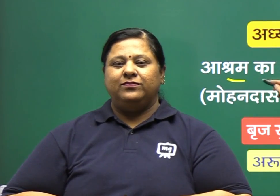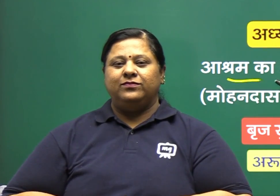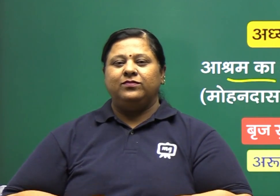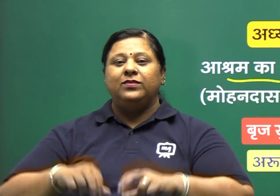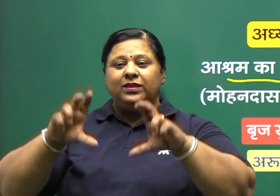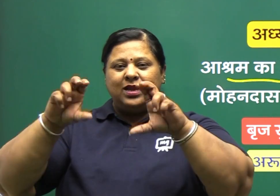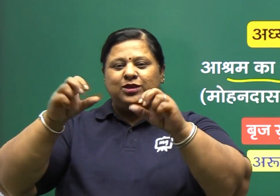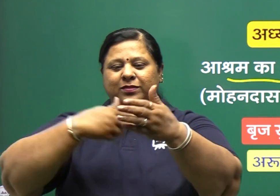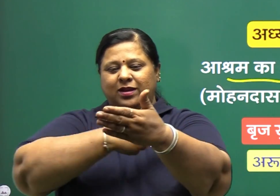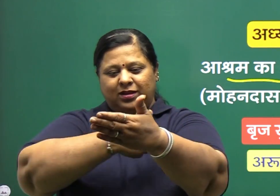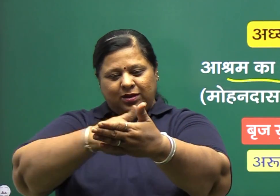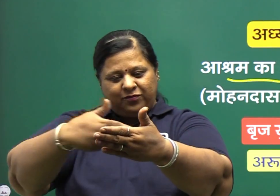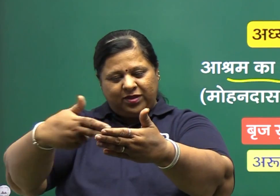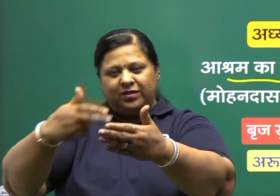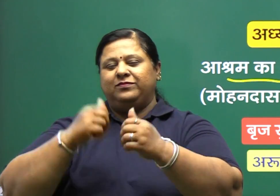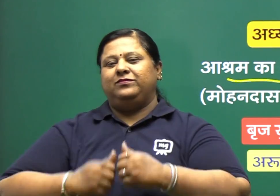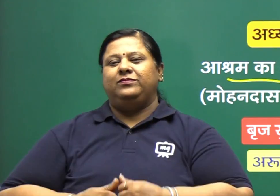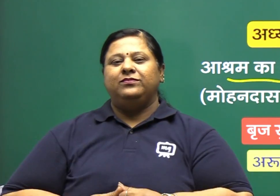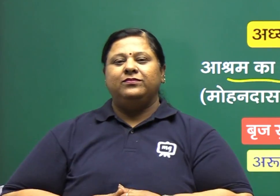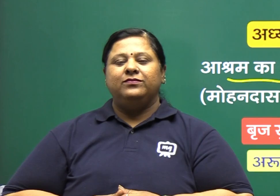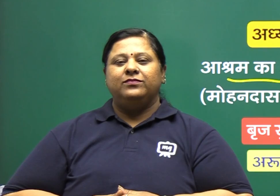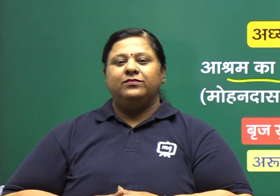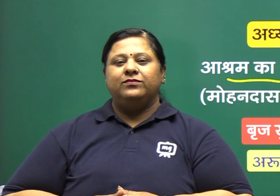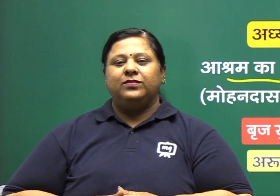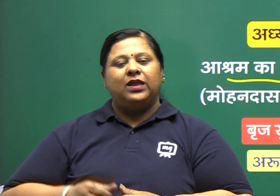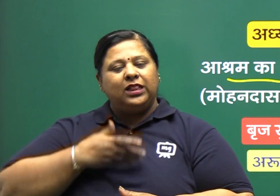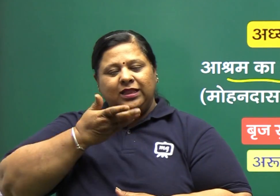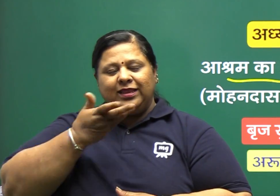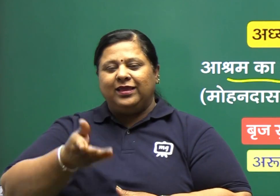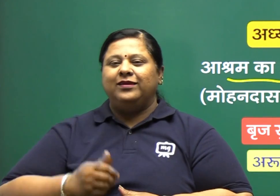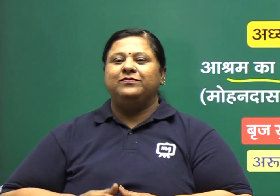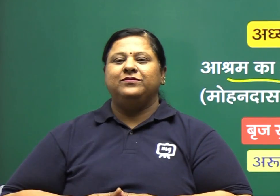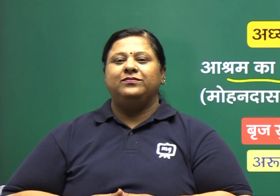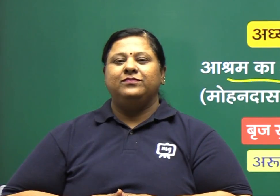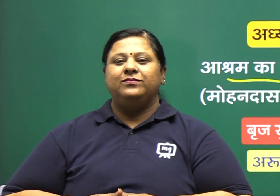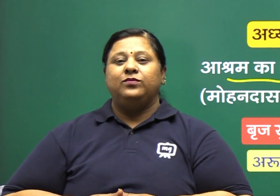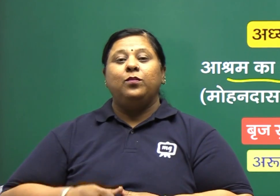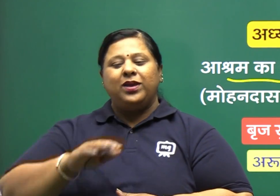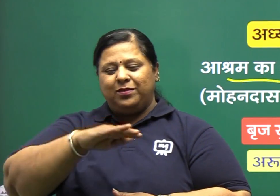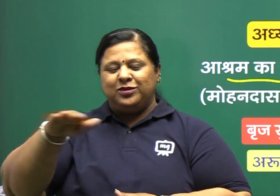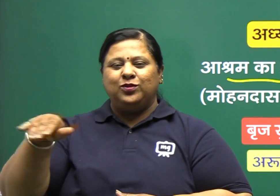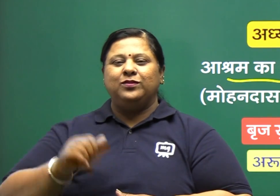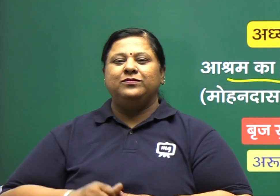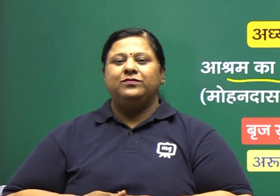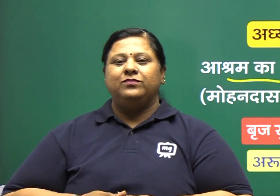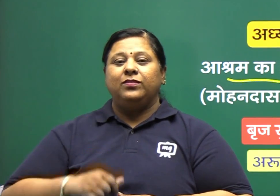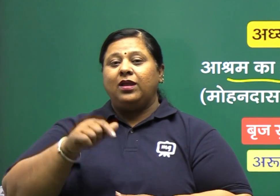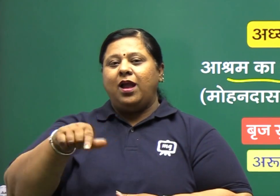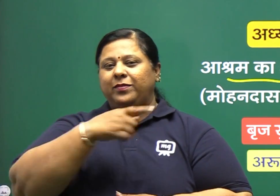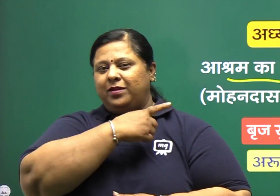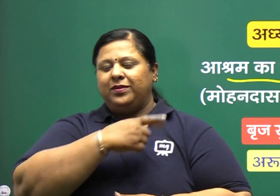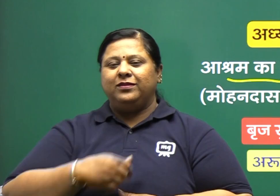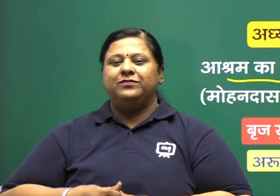आश्रम का अनुमानित व्यय का अध्ययन करेंगे। प्यारे बच्चों, आप यहाँ